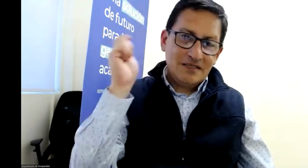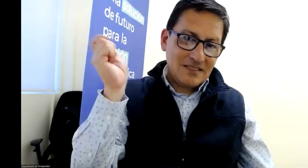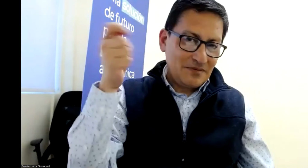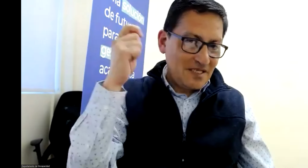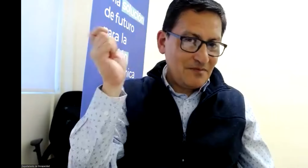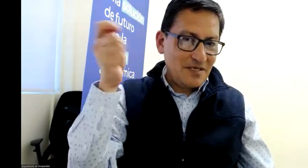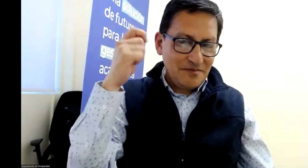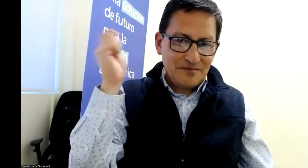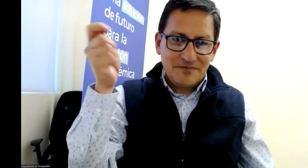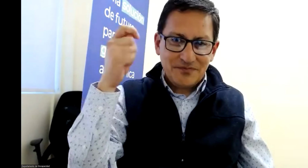septiembre